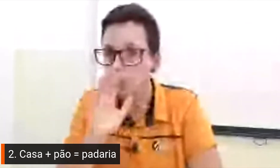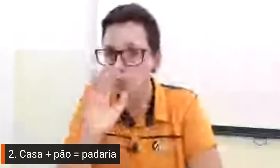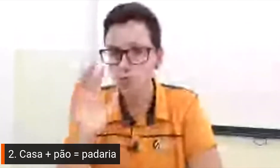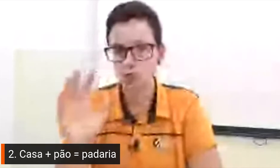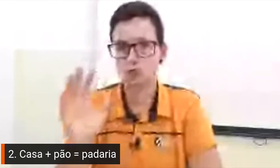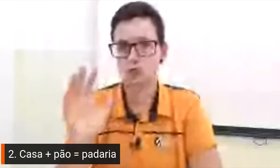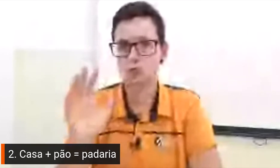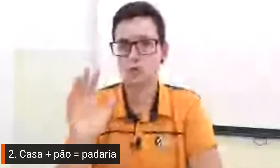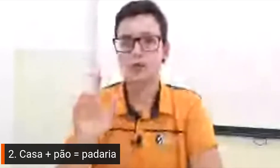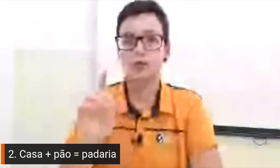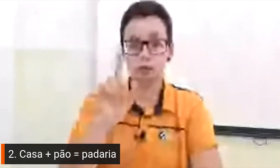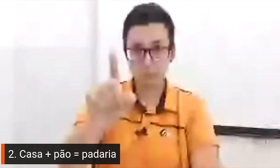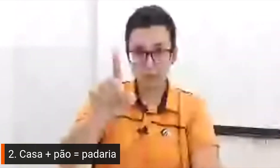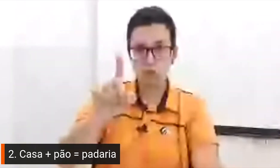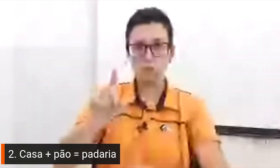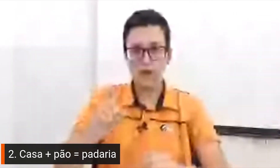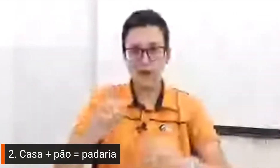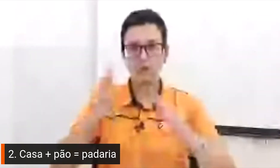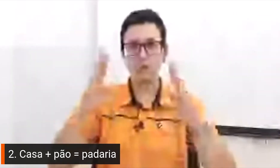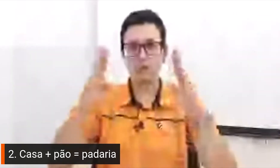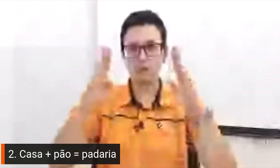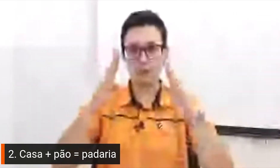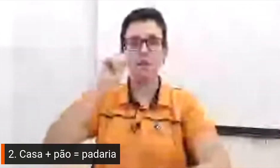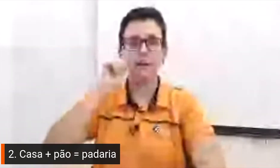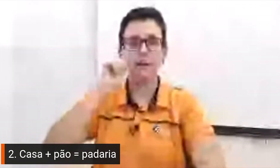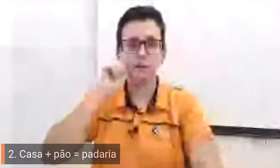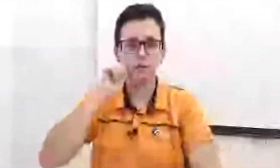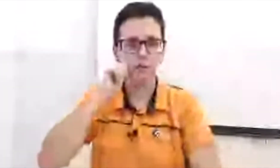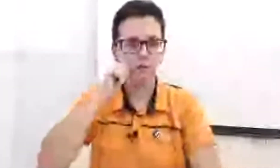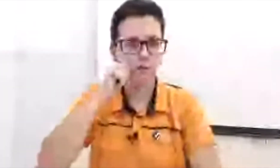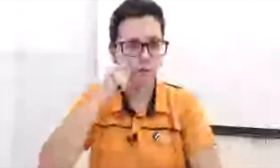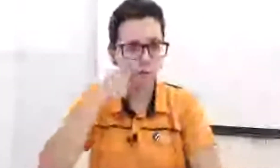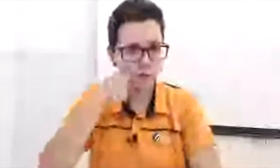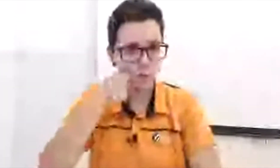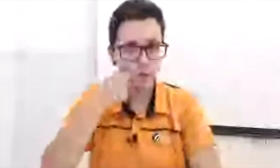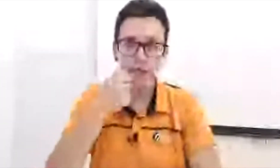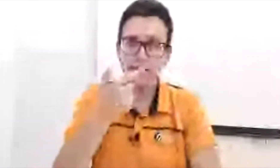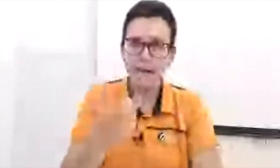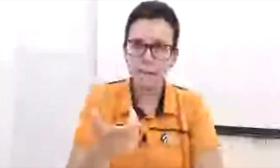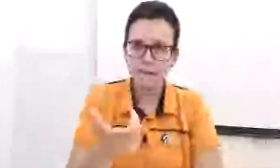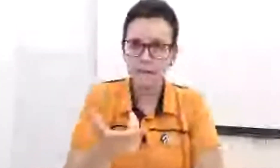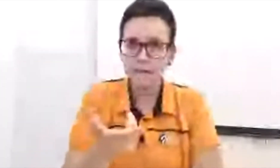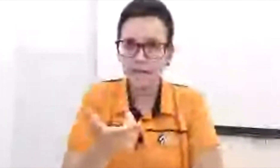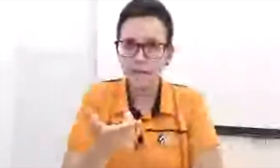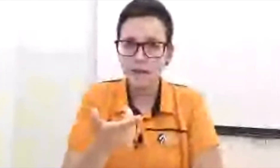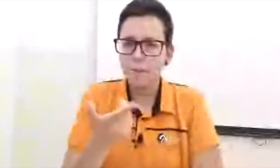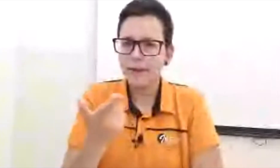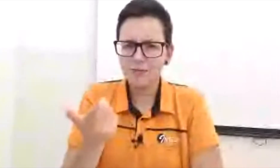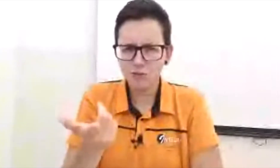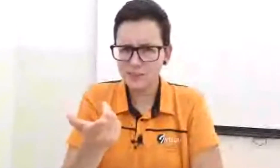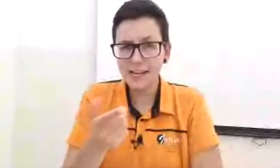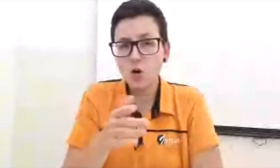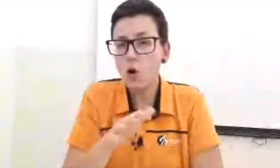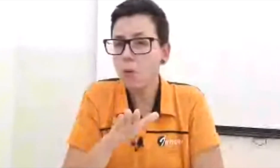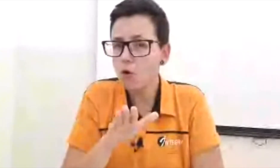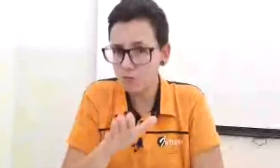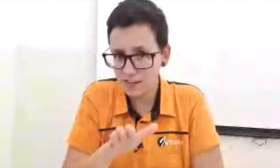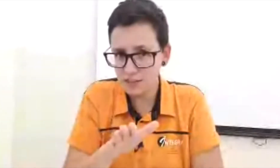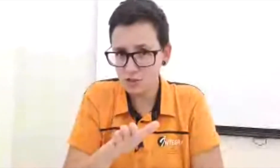do surdo. Então, você vai juntar o sinal de casa mais o sinal de pão e é a padaria. Para você, como